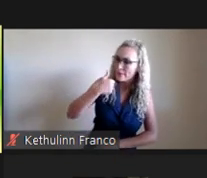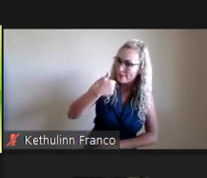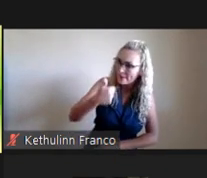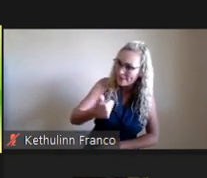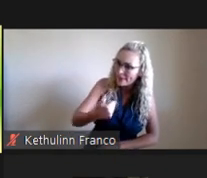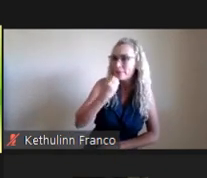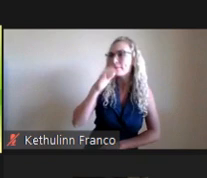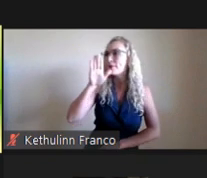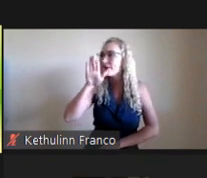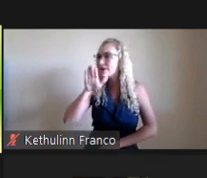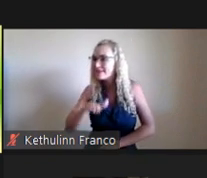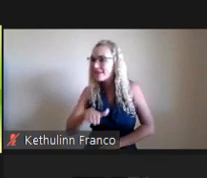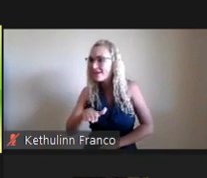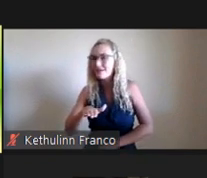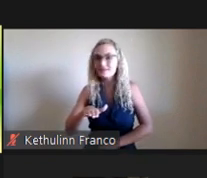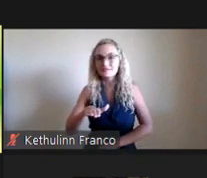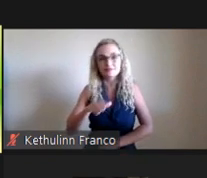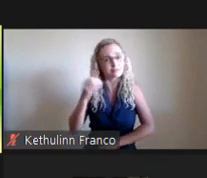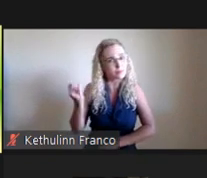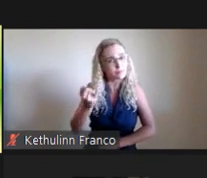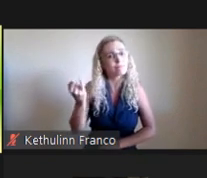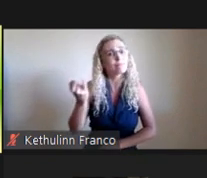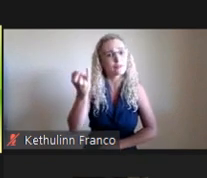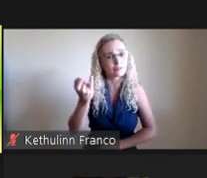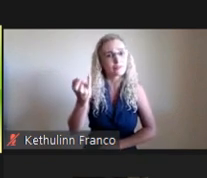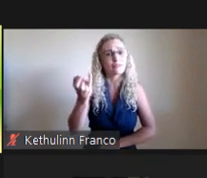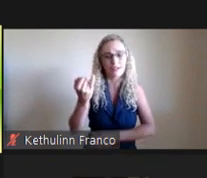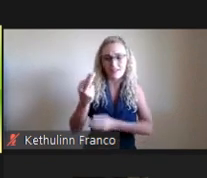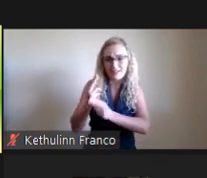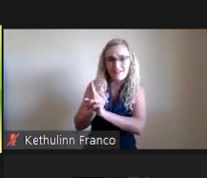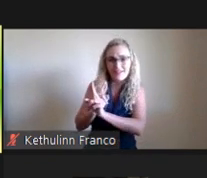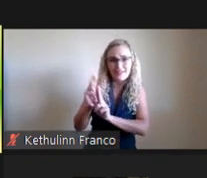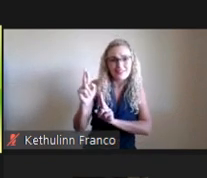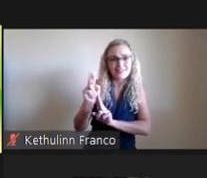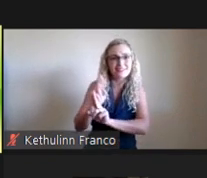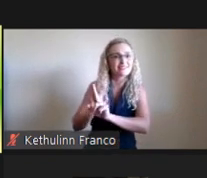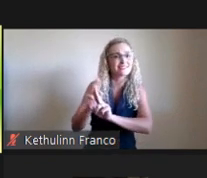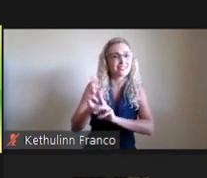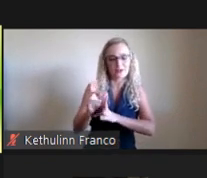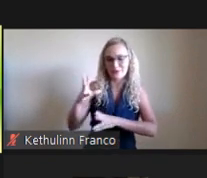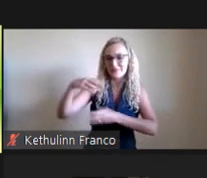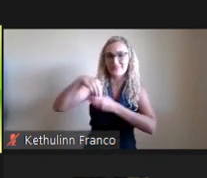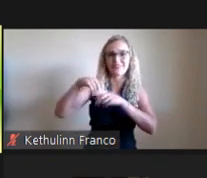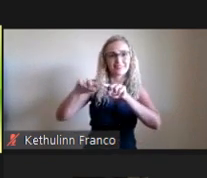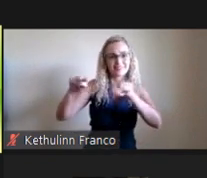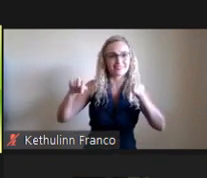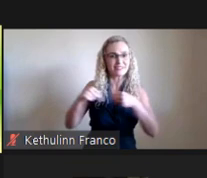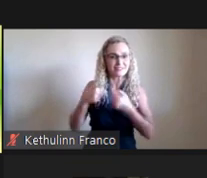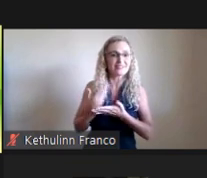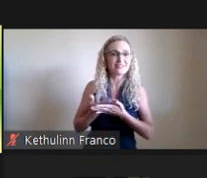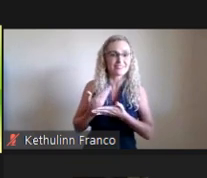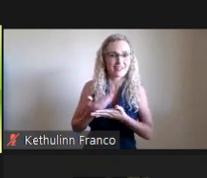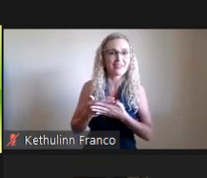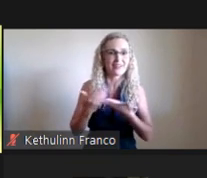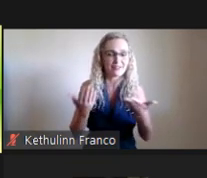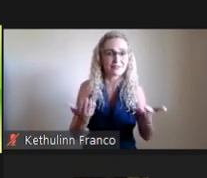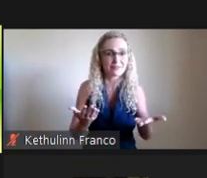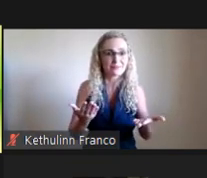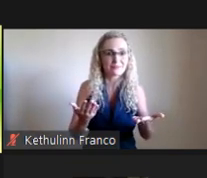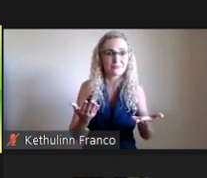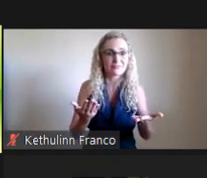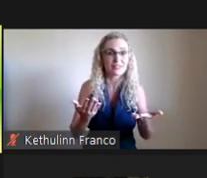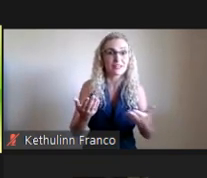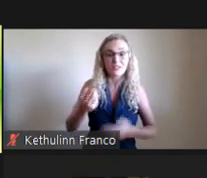nós quando ensinamos, né? A professora Silvia, ela está aqui presente e ela presenciou isso, eu aprendi muito isso com ela. Da gente